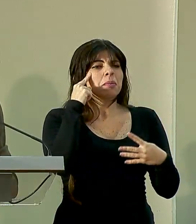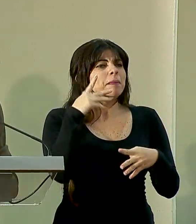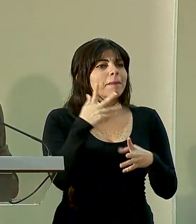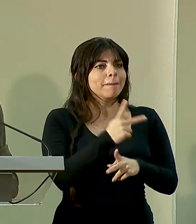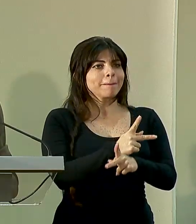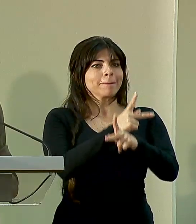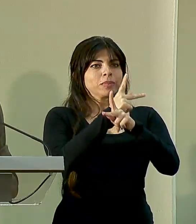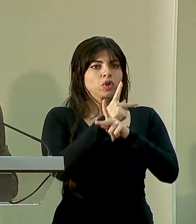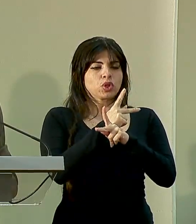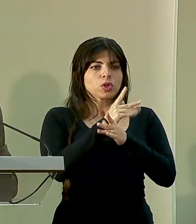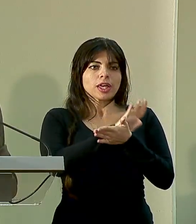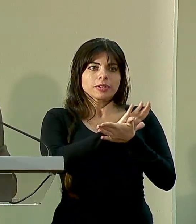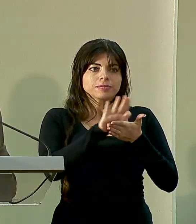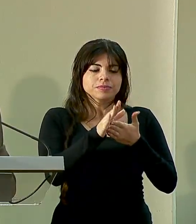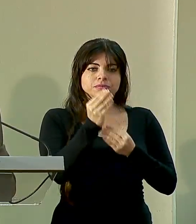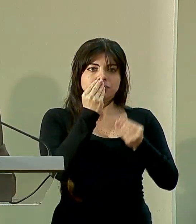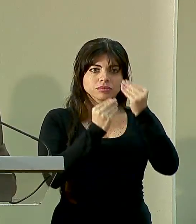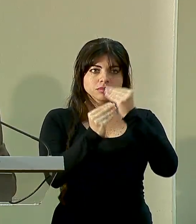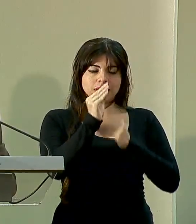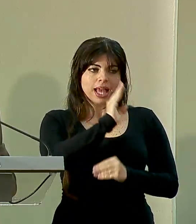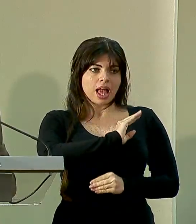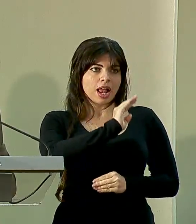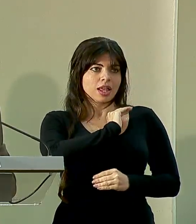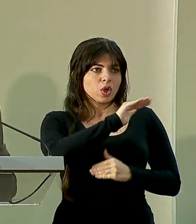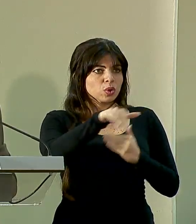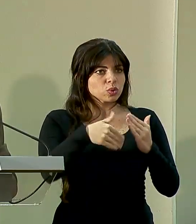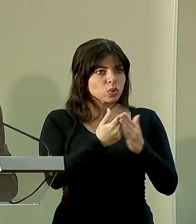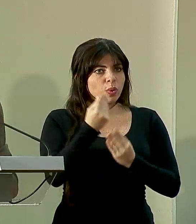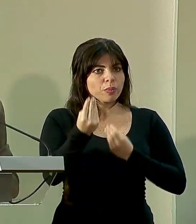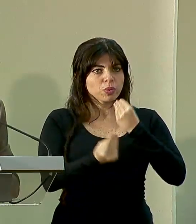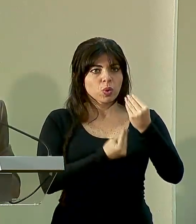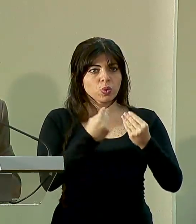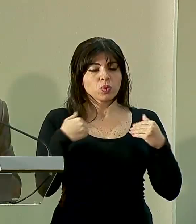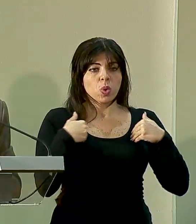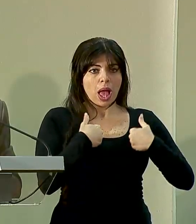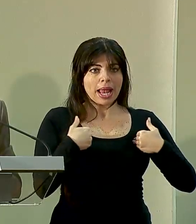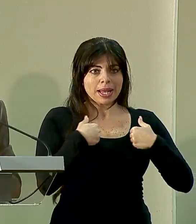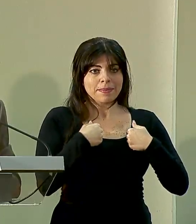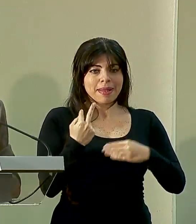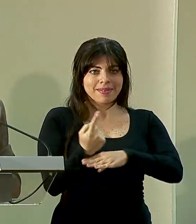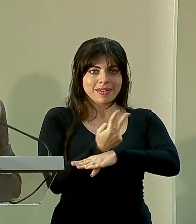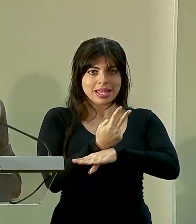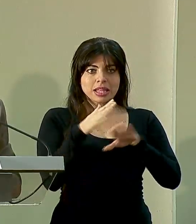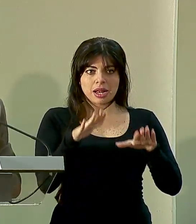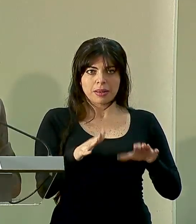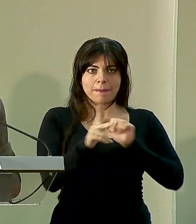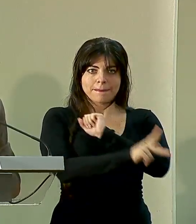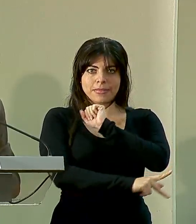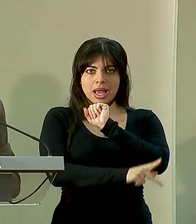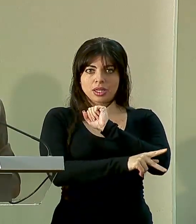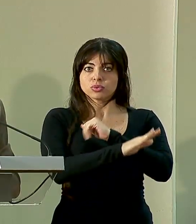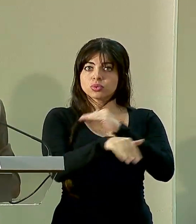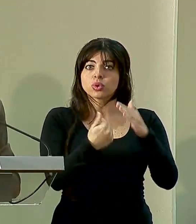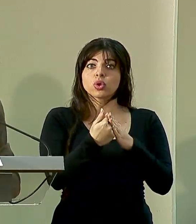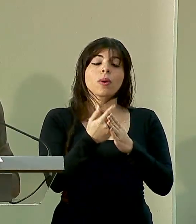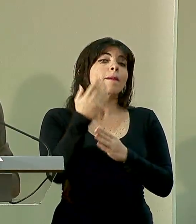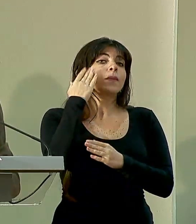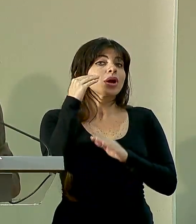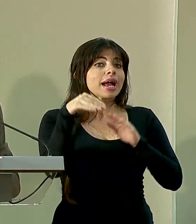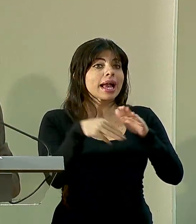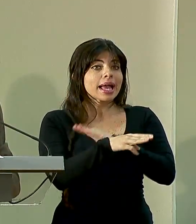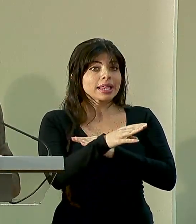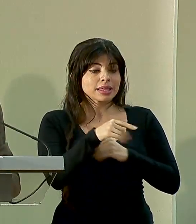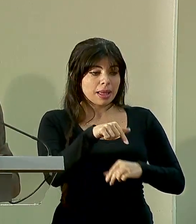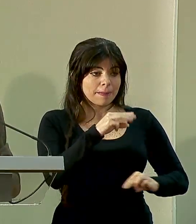estatus fitosanitario y la calidad de todos los productos de origen animal y vegetal en el país, tanto que entran al